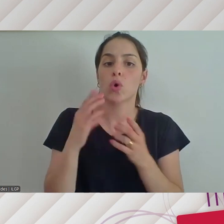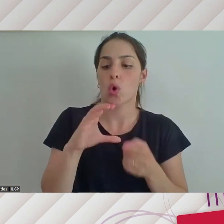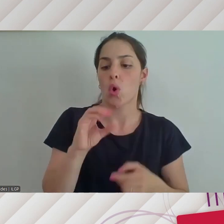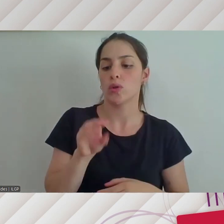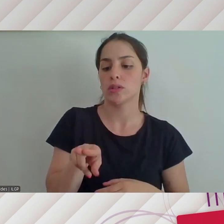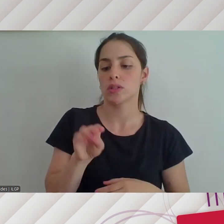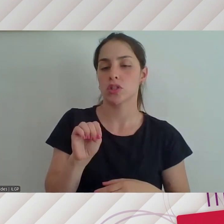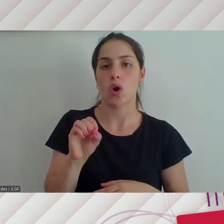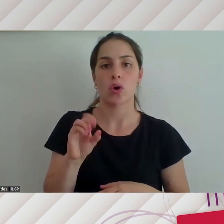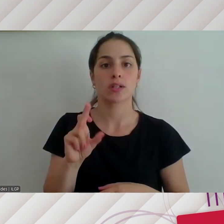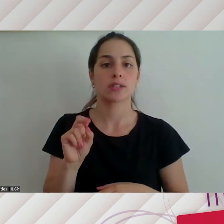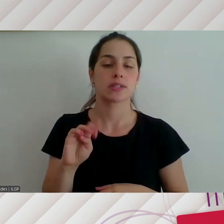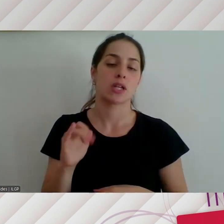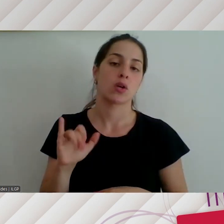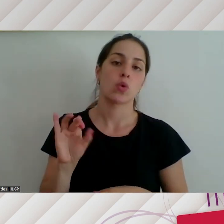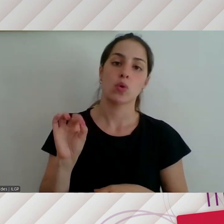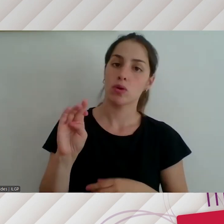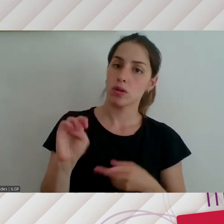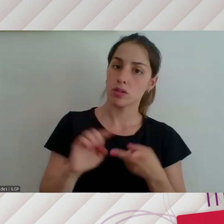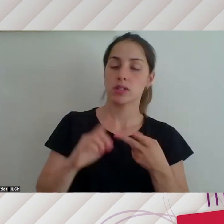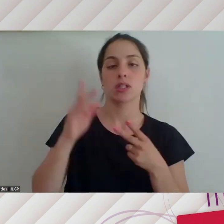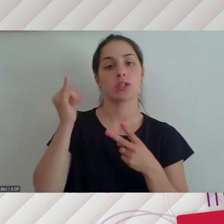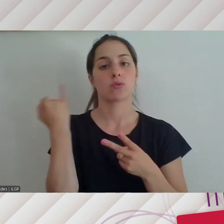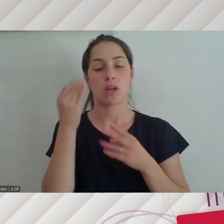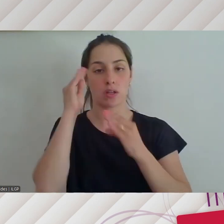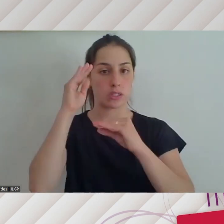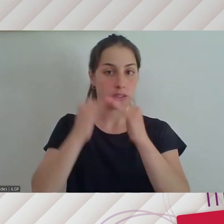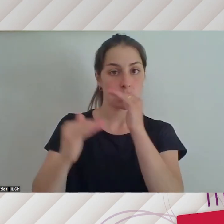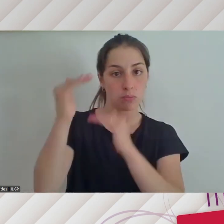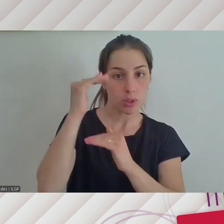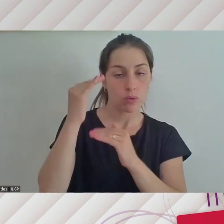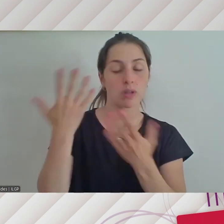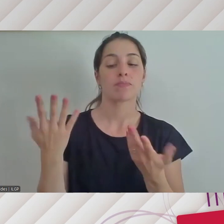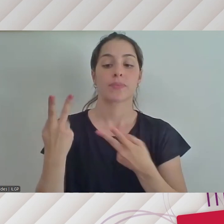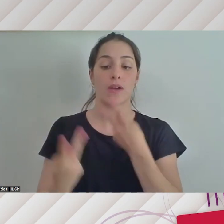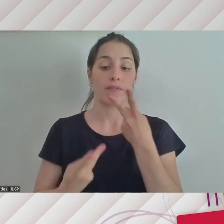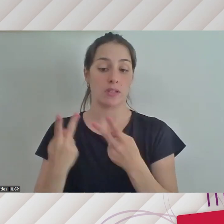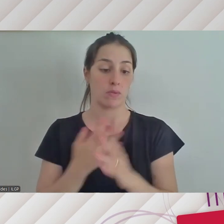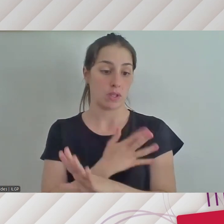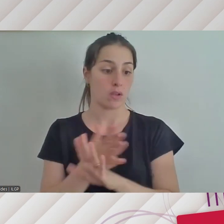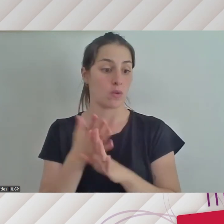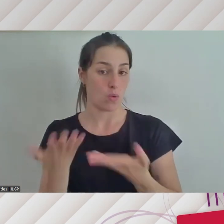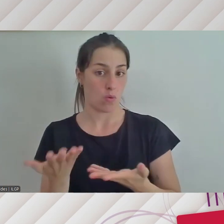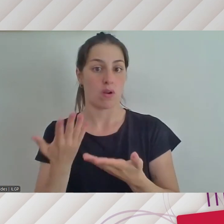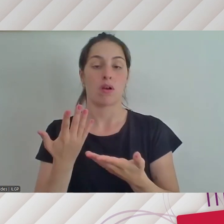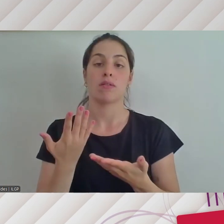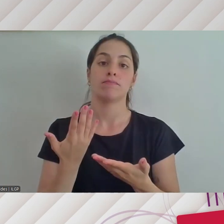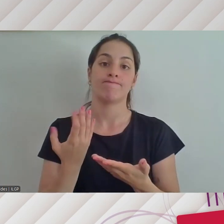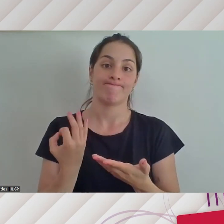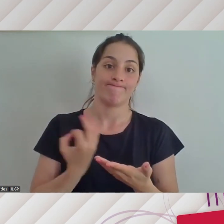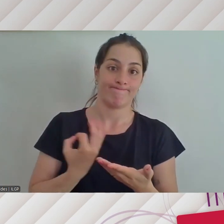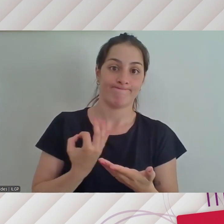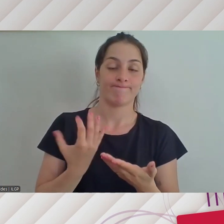as instituições de ensino superior. E devo dizer, nas avaliações que têm sido feitas, esta criação